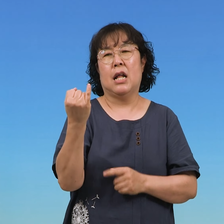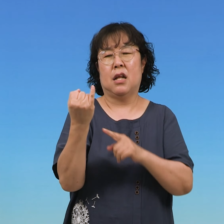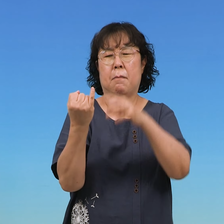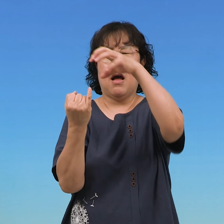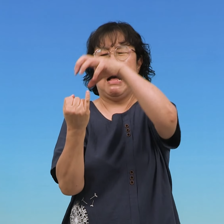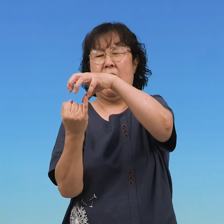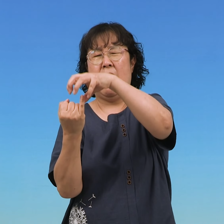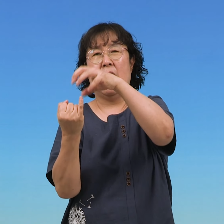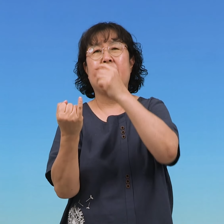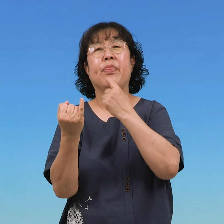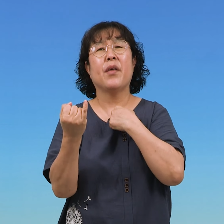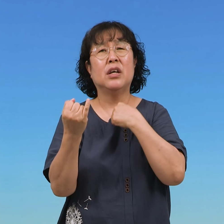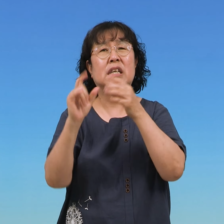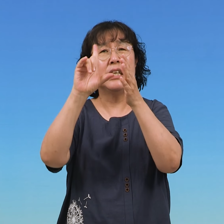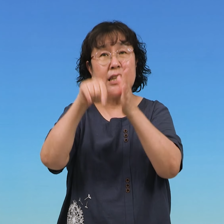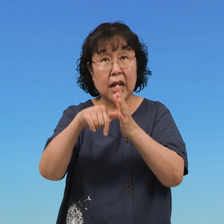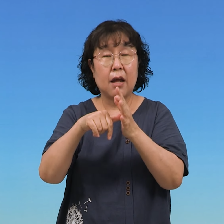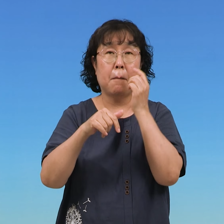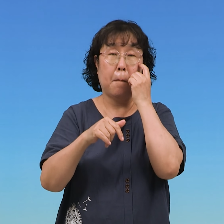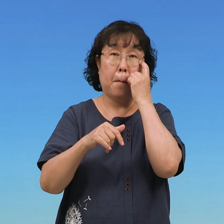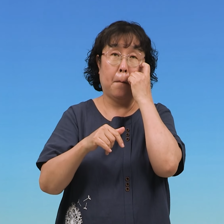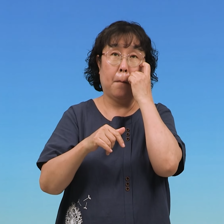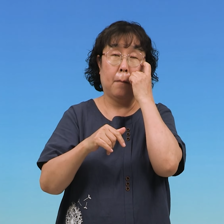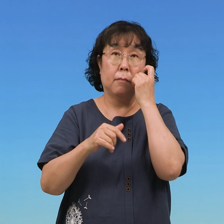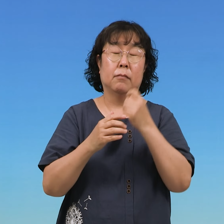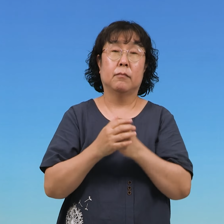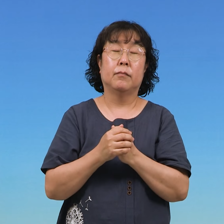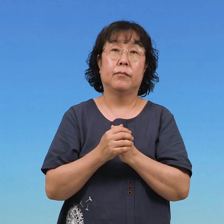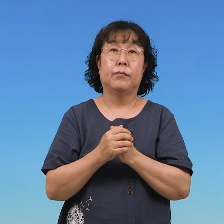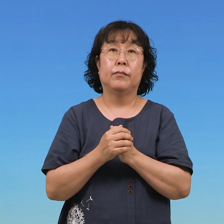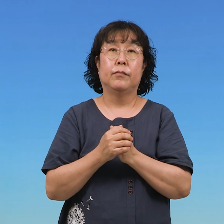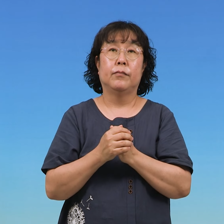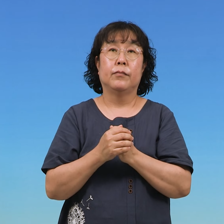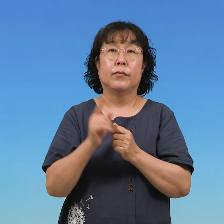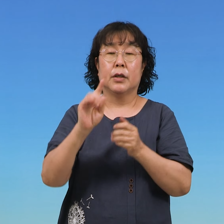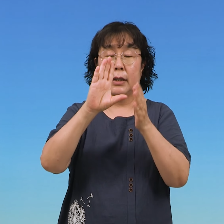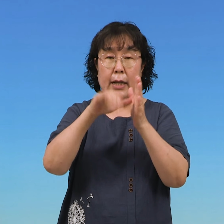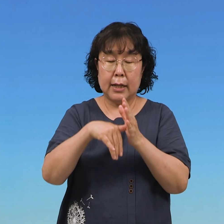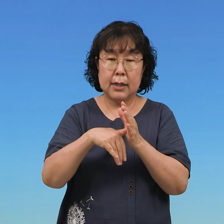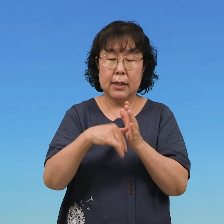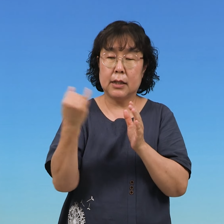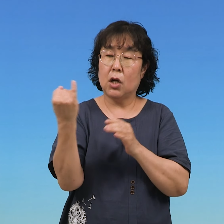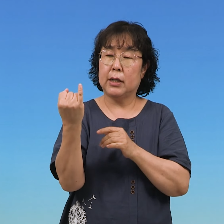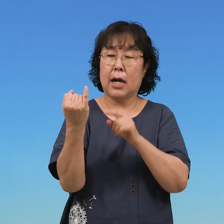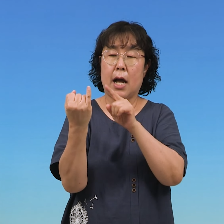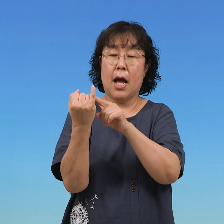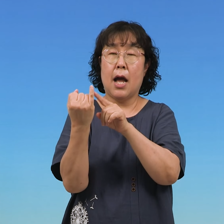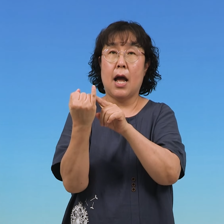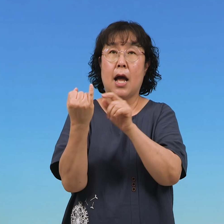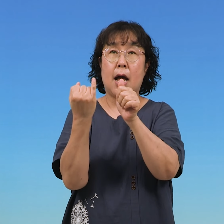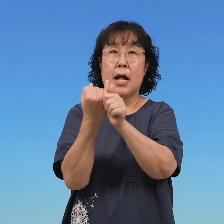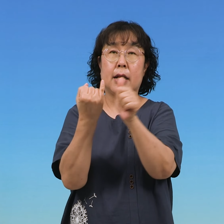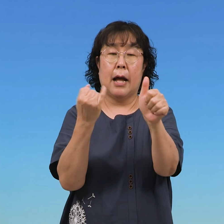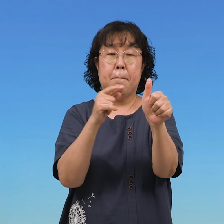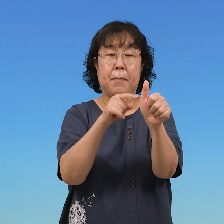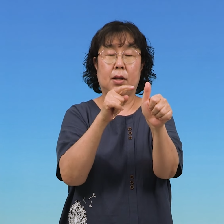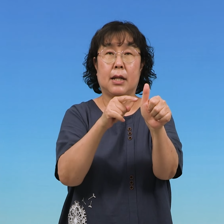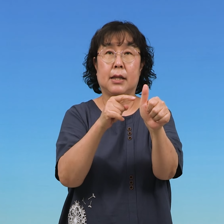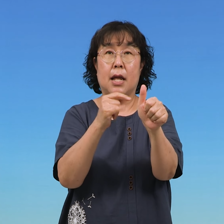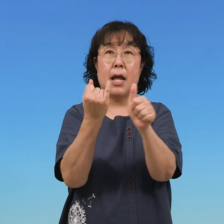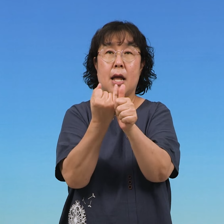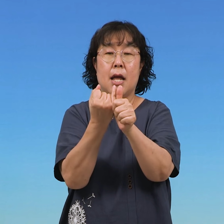얼마나 억압당하던 시대입니까? 그래서 제가 발견한 그 자료에 보니까 그 당시에는요, 여성이